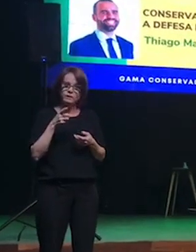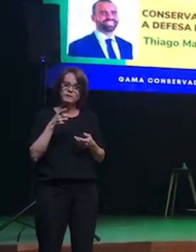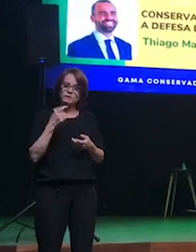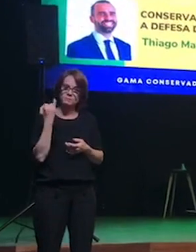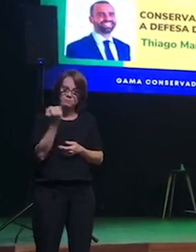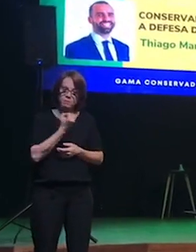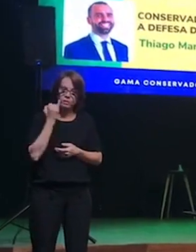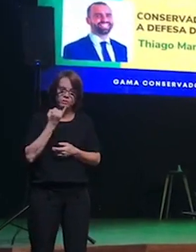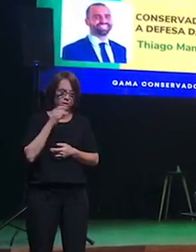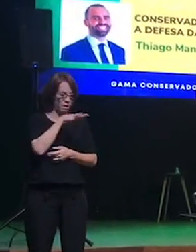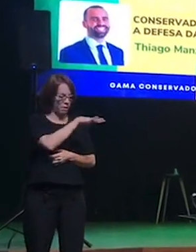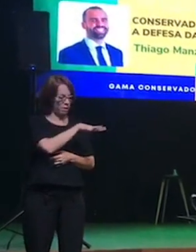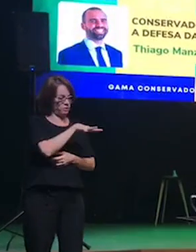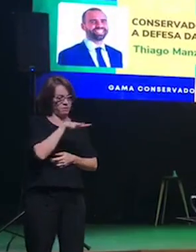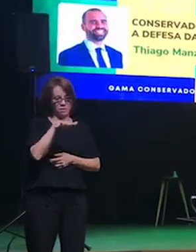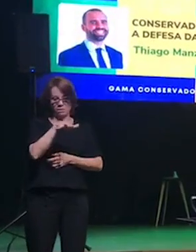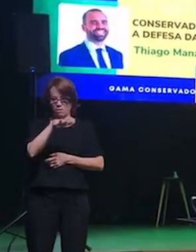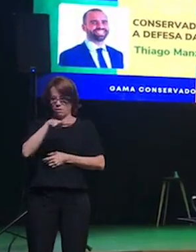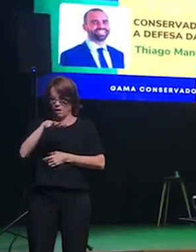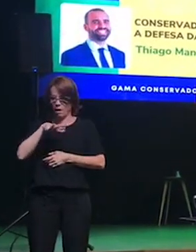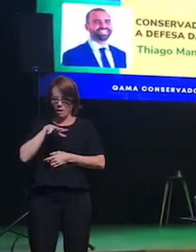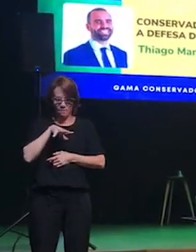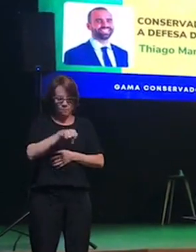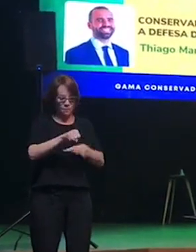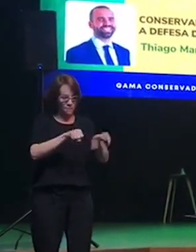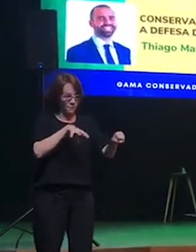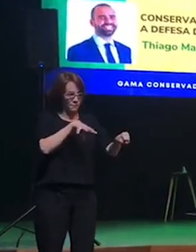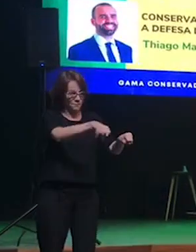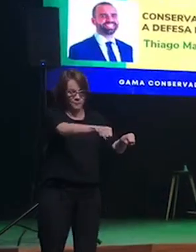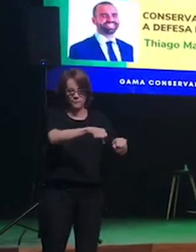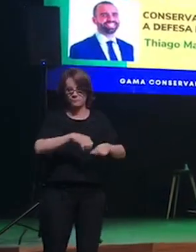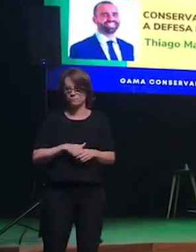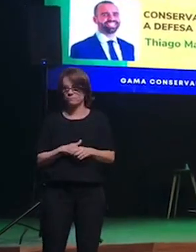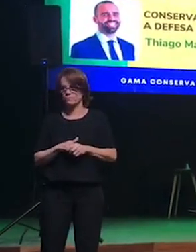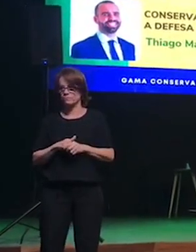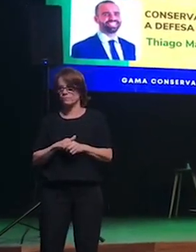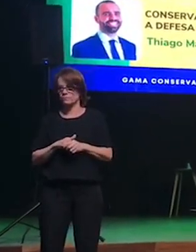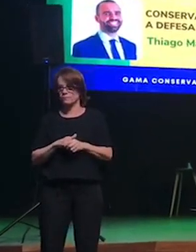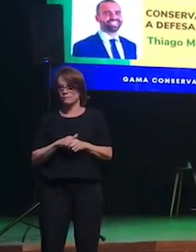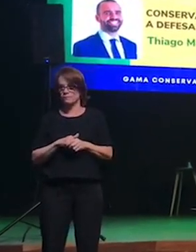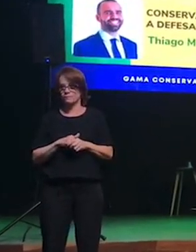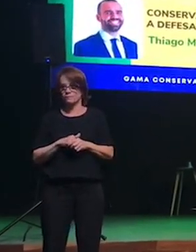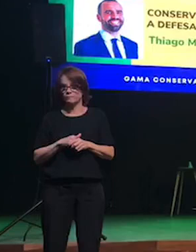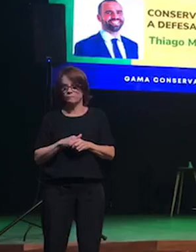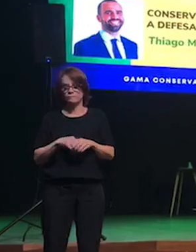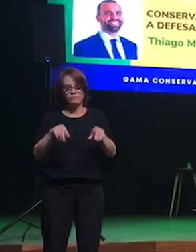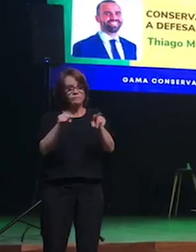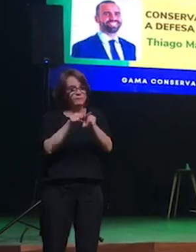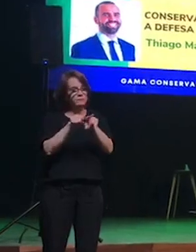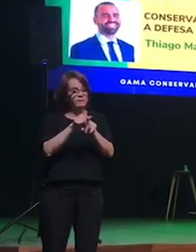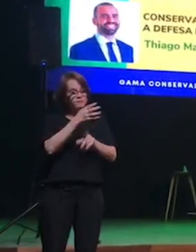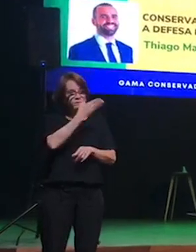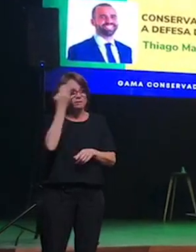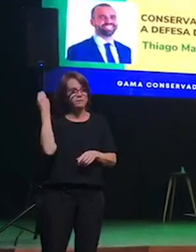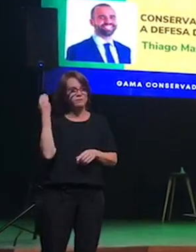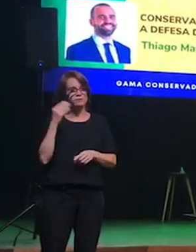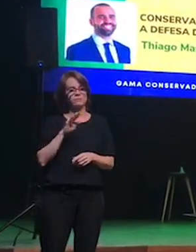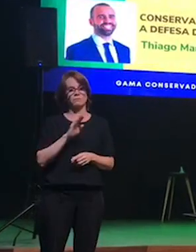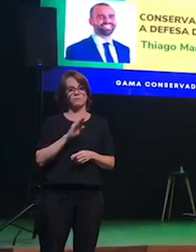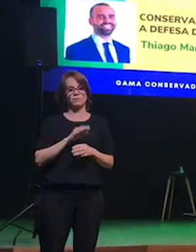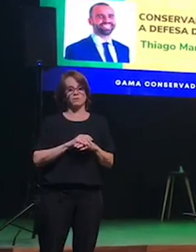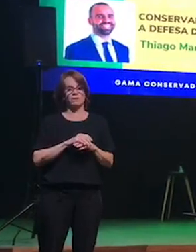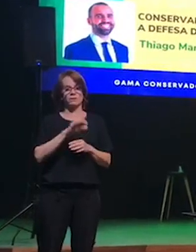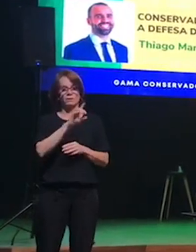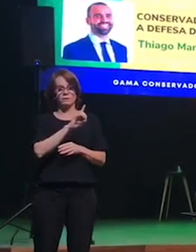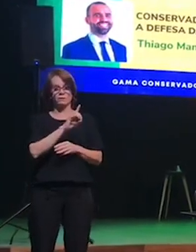espaços, como o Evandro bem falou aqui. A gente esqueceu que DCE é importante.